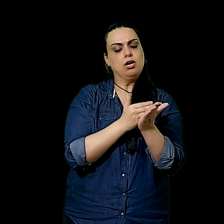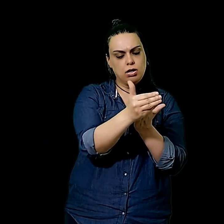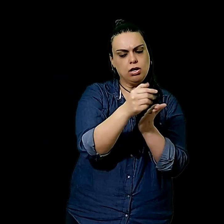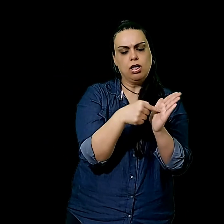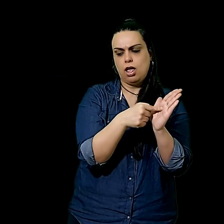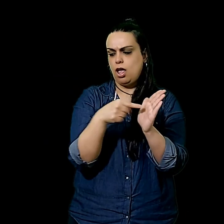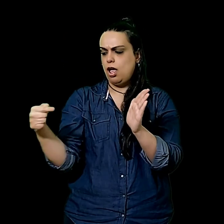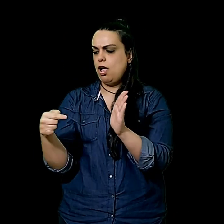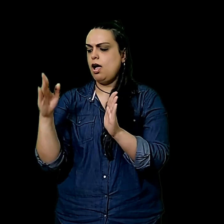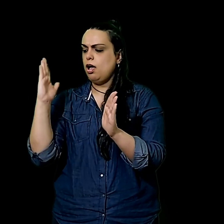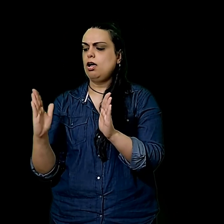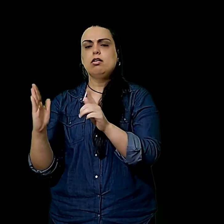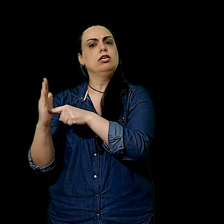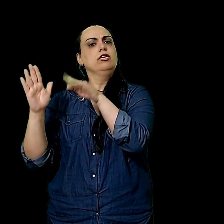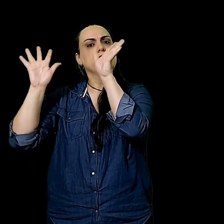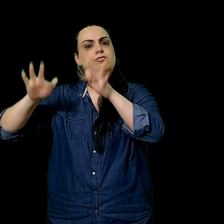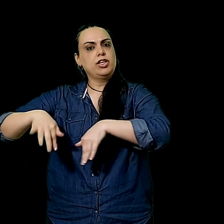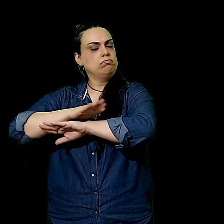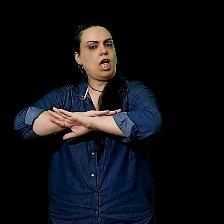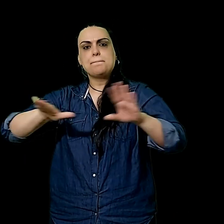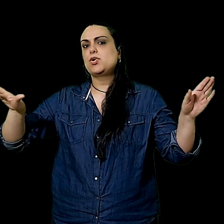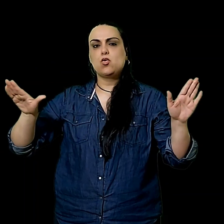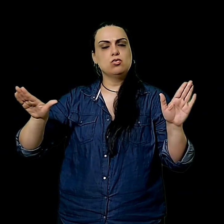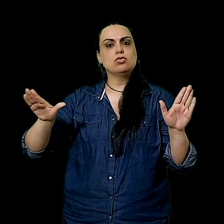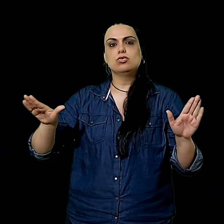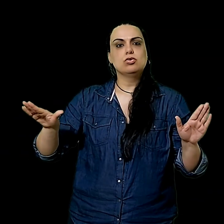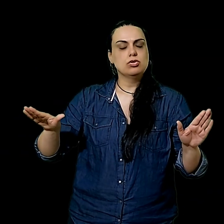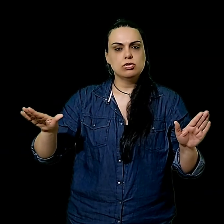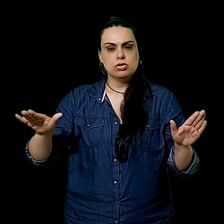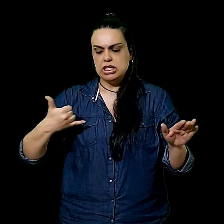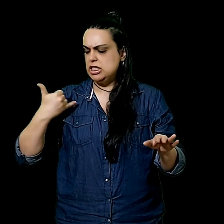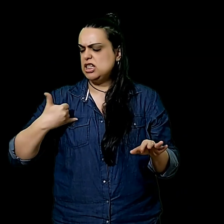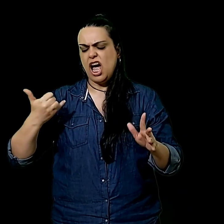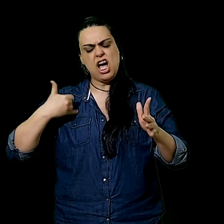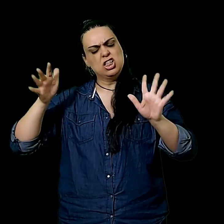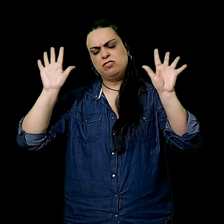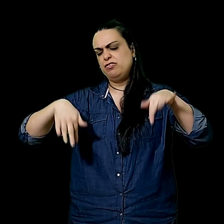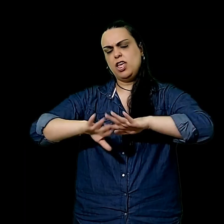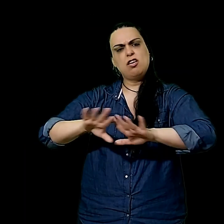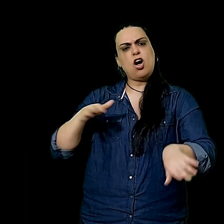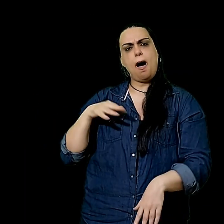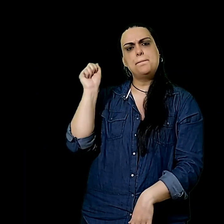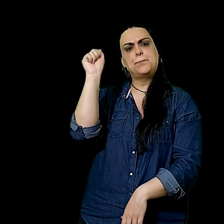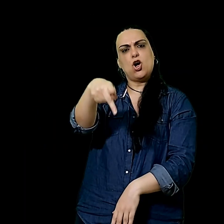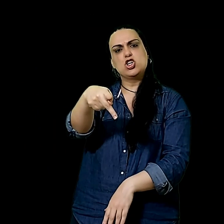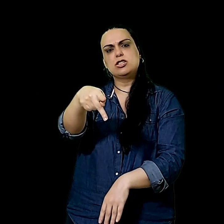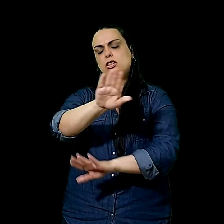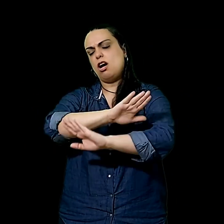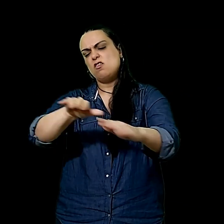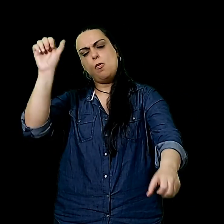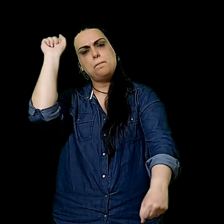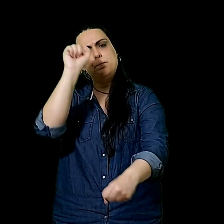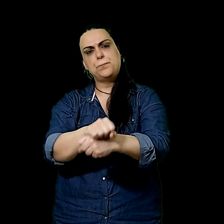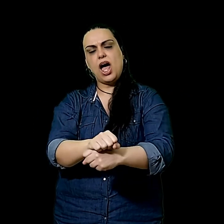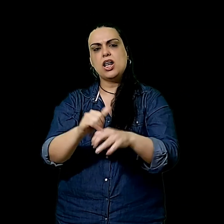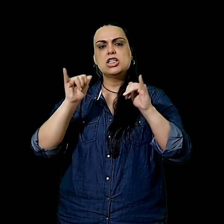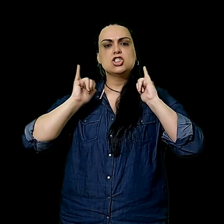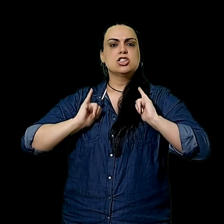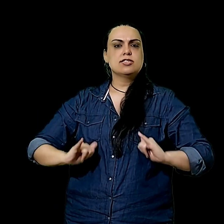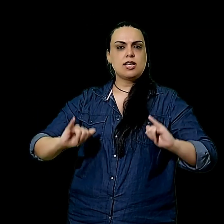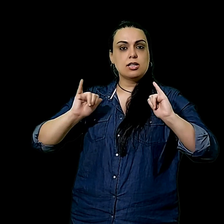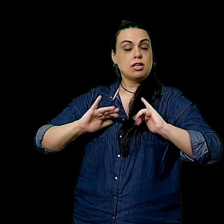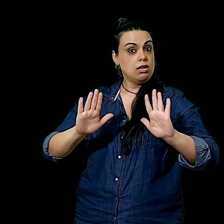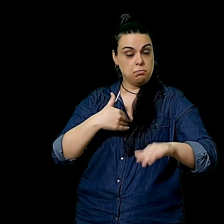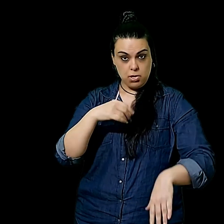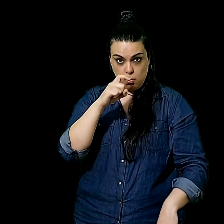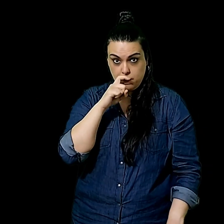me chamou até essa certa idade. Depois dessa idade em diante, eu vou me aposentar, eu vou parar, eu vou descansar.